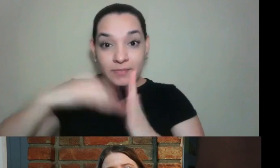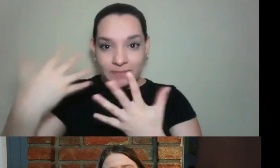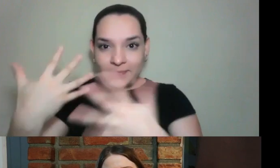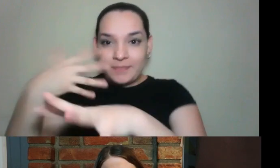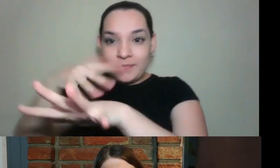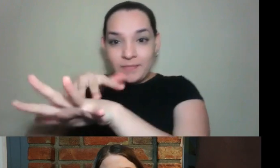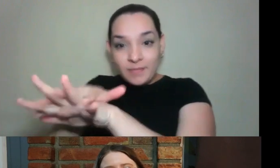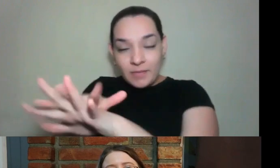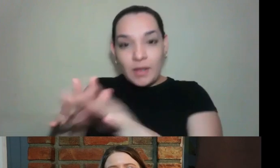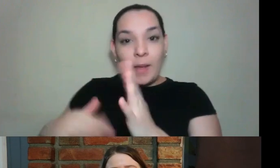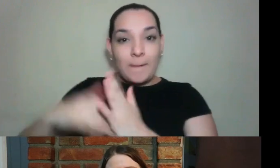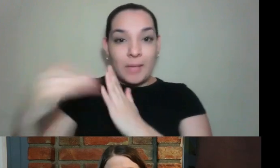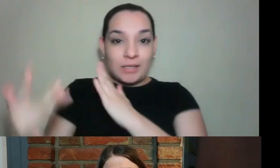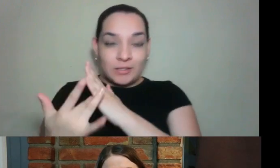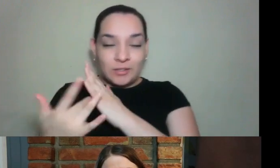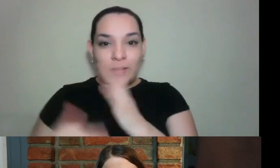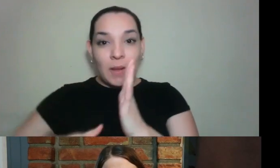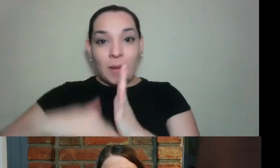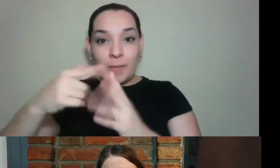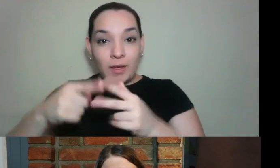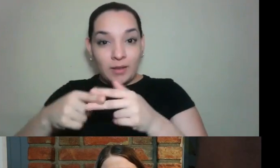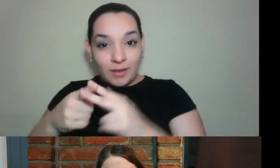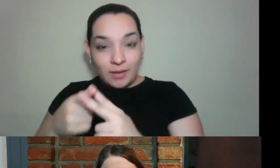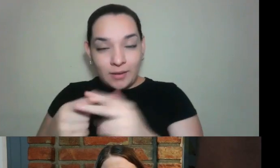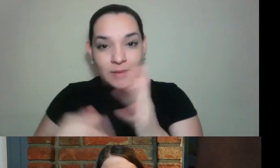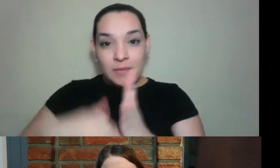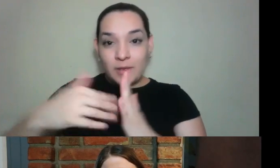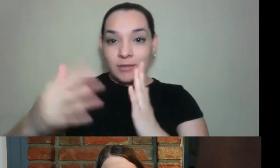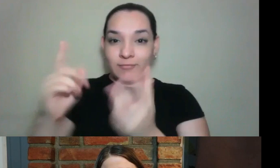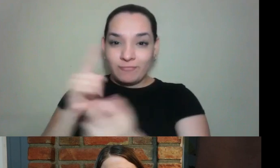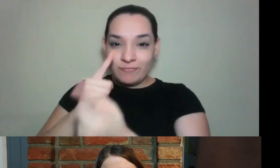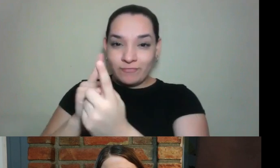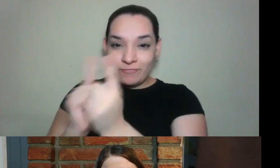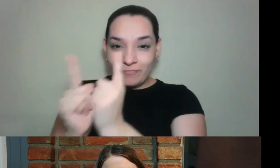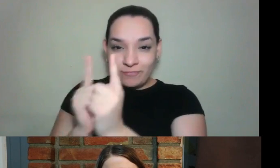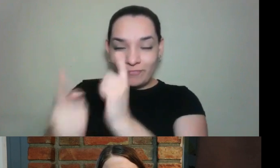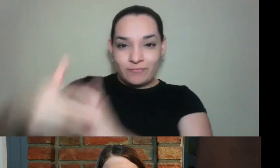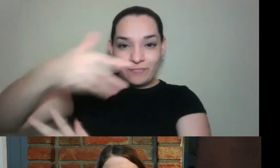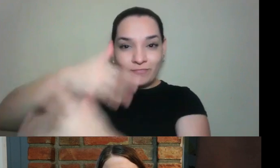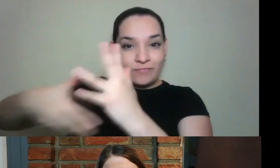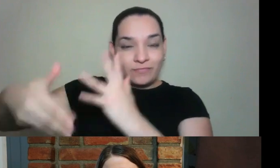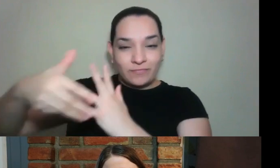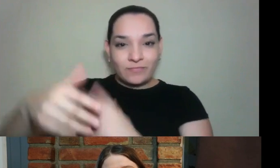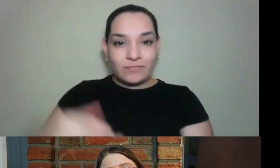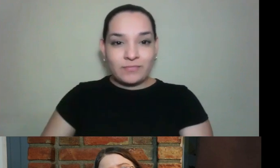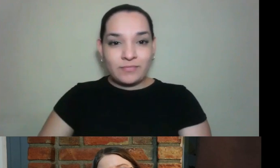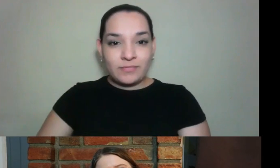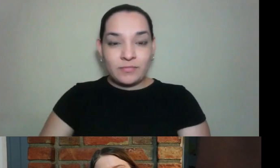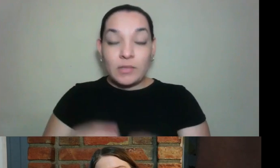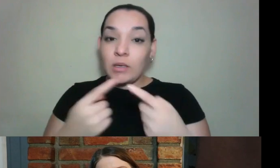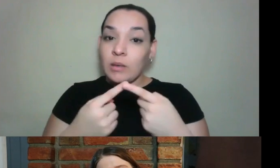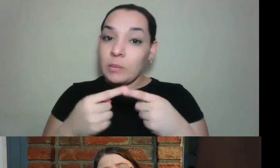hay más tecnología, hay más recursos, hay más conexión entre las personas.